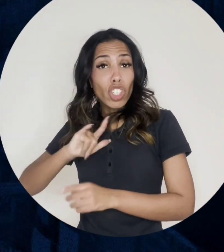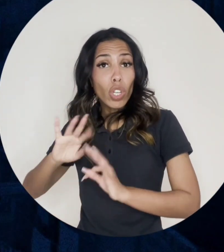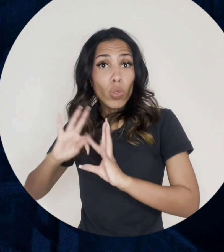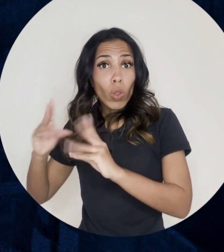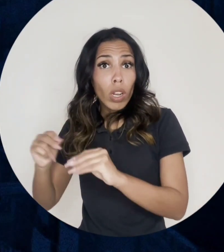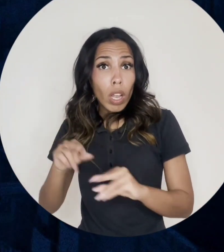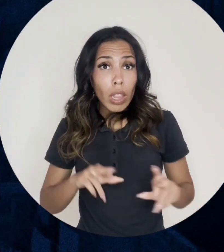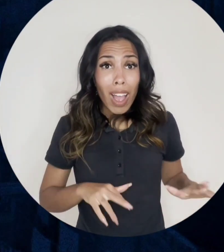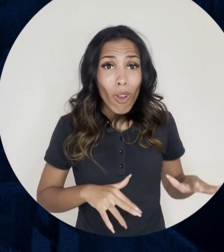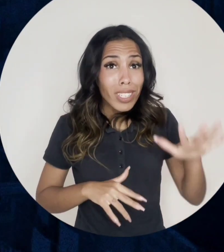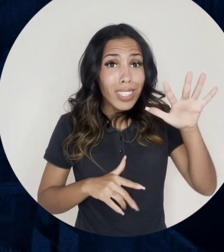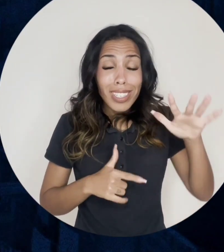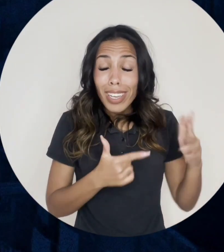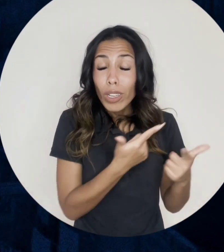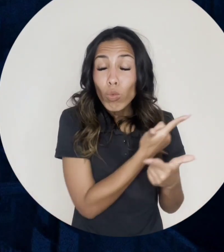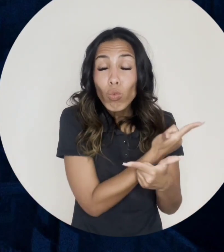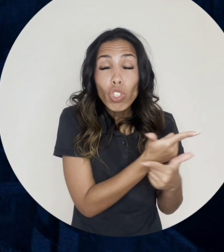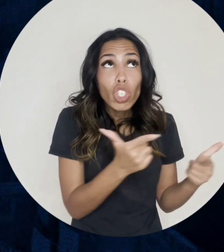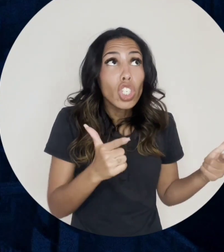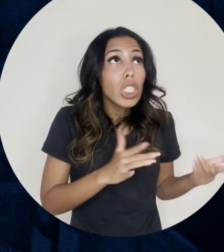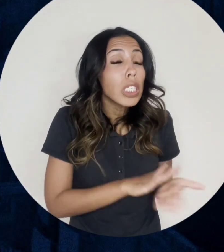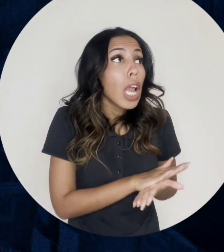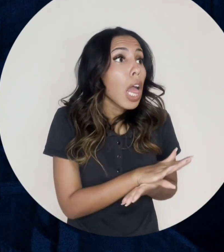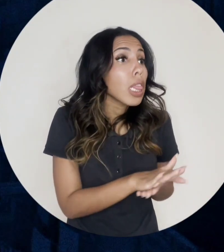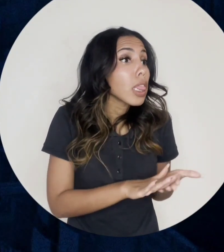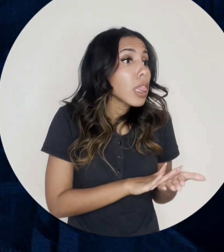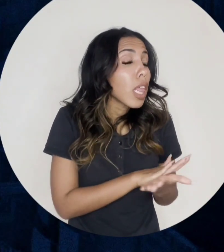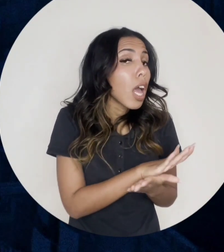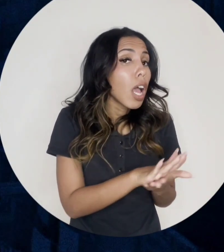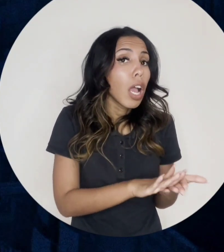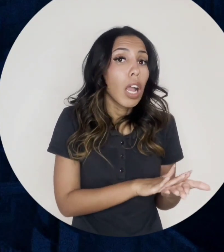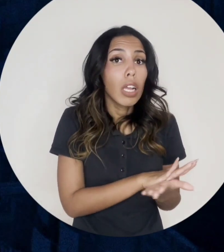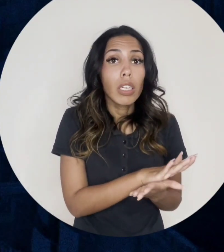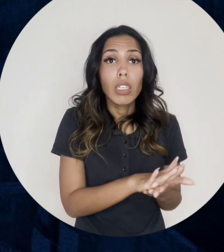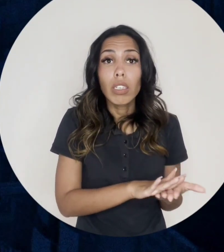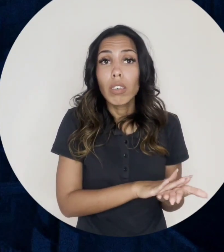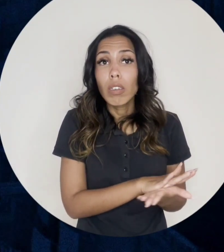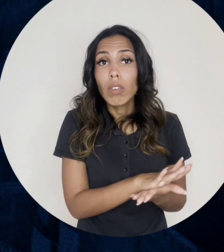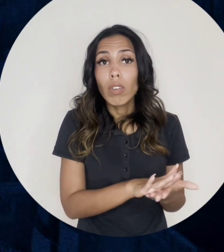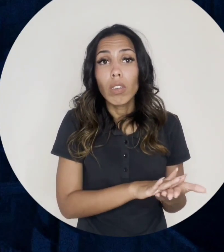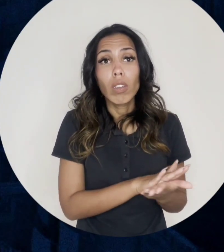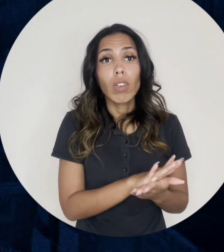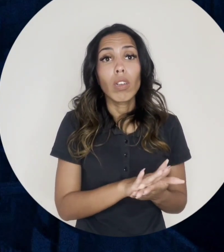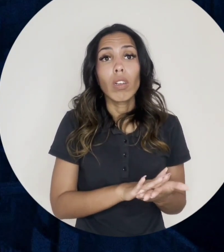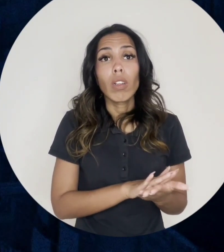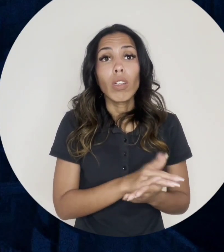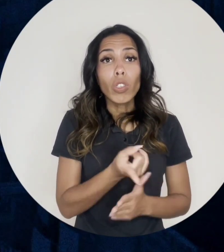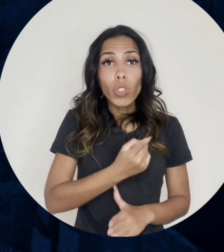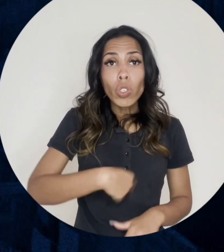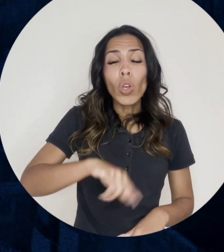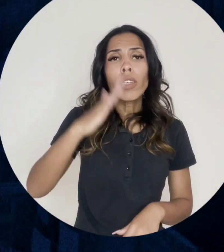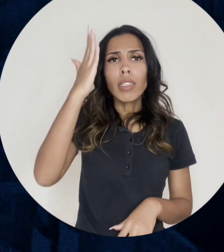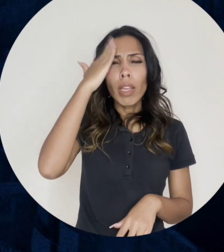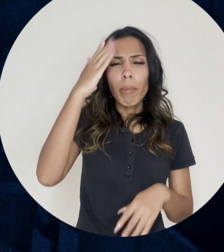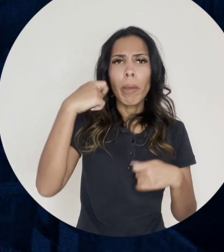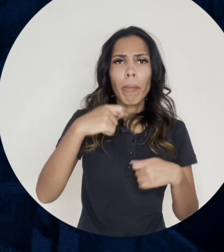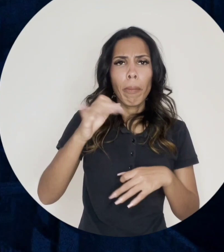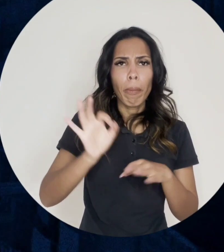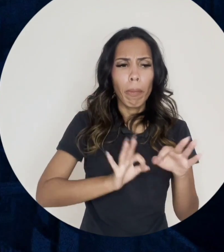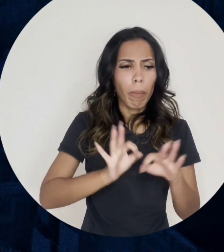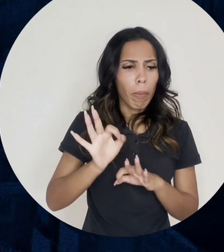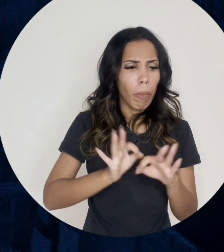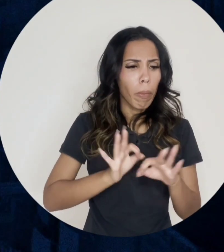tinha nada, entendeu? Então a gente, além de tudo, sabia que tinha que se organizar. A gente, quando pediu